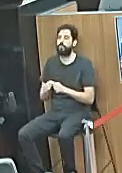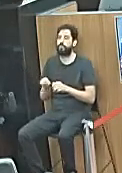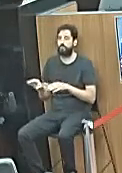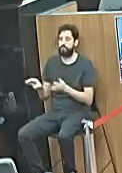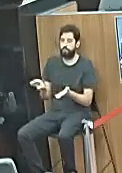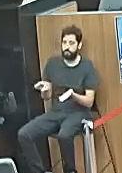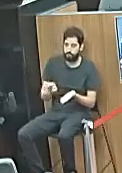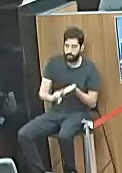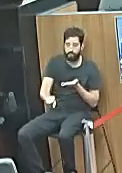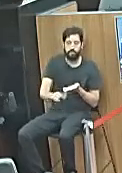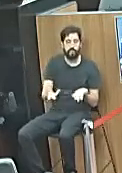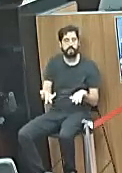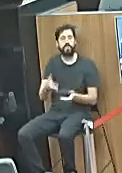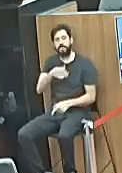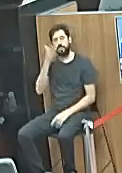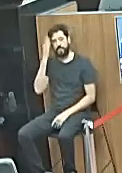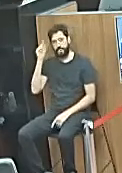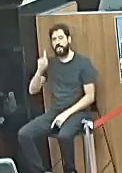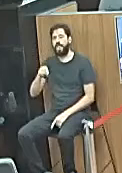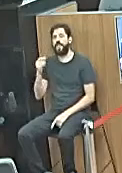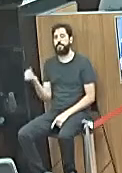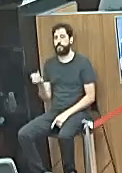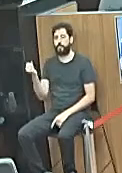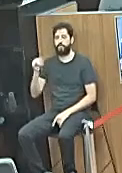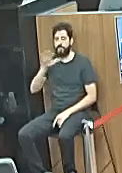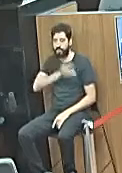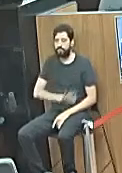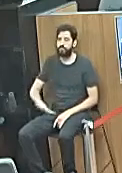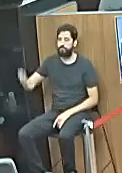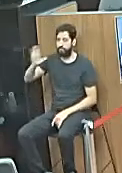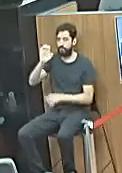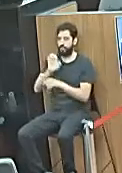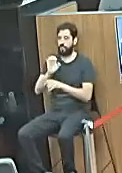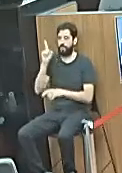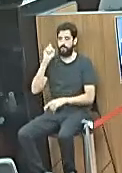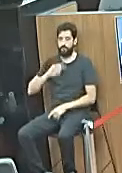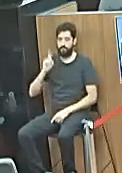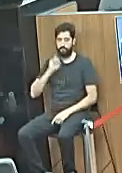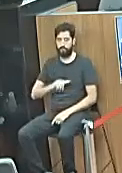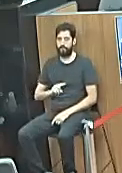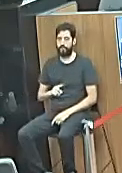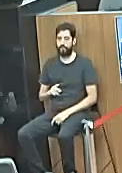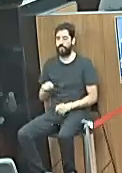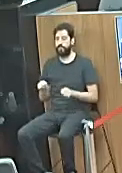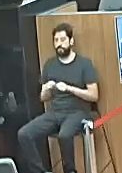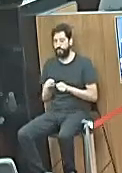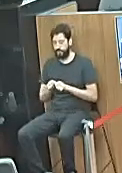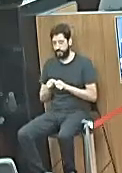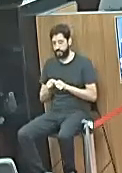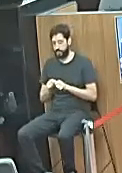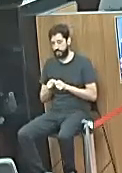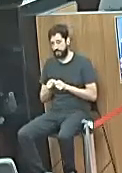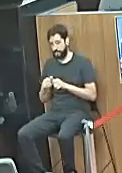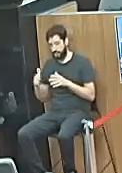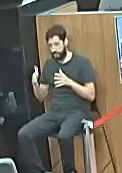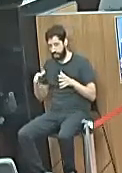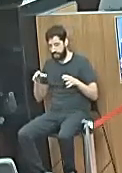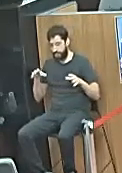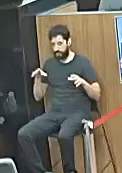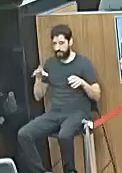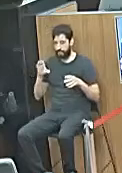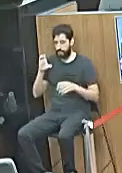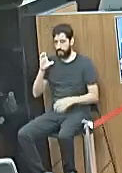que no entendimento de que ela é muito importante para todo o estado de minas gerais realizar o ciclo e o circuito cultural entre